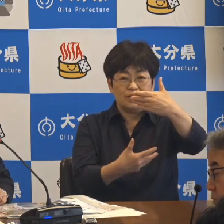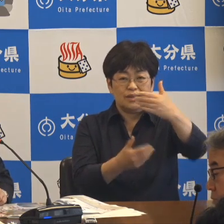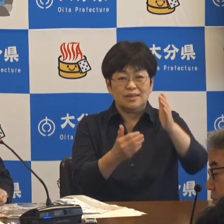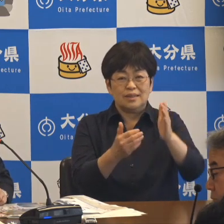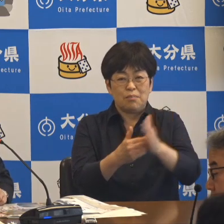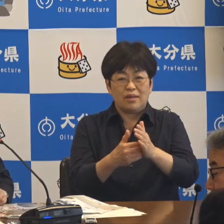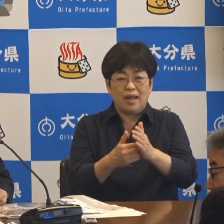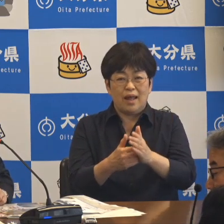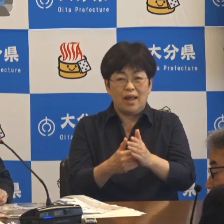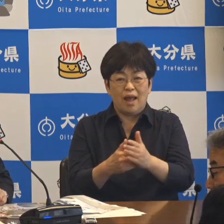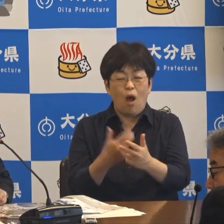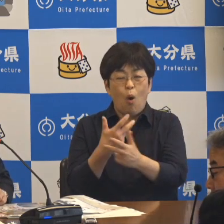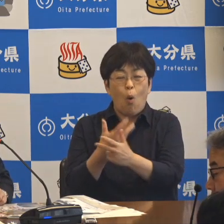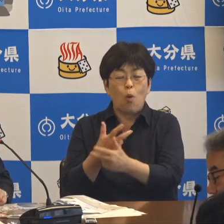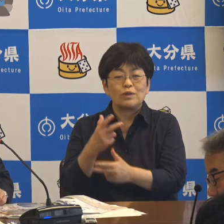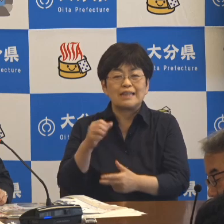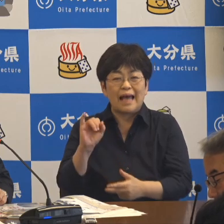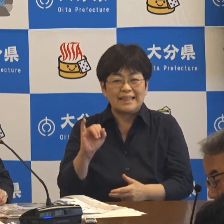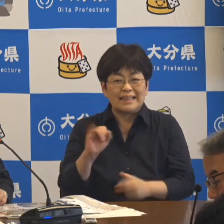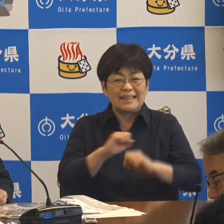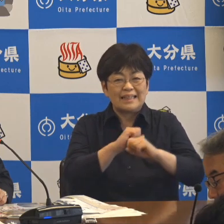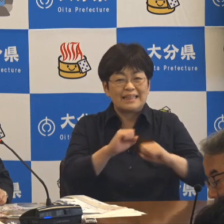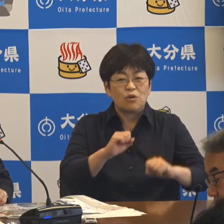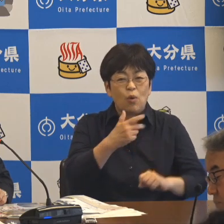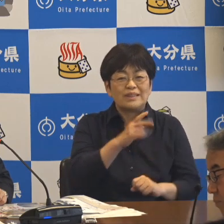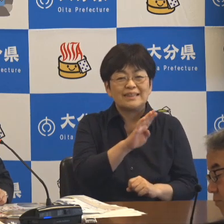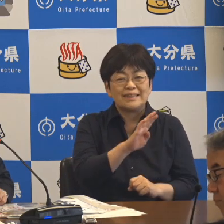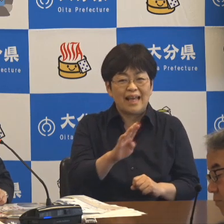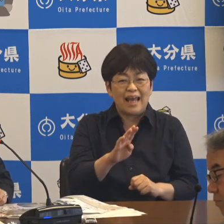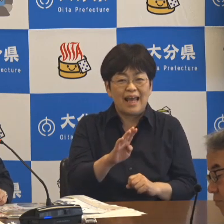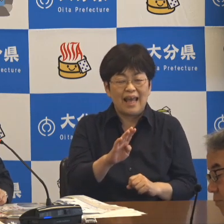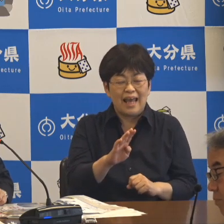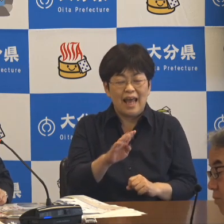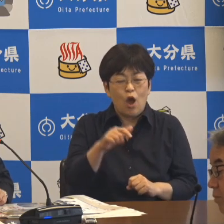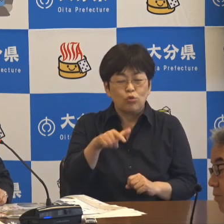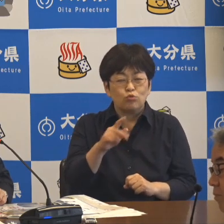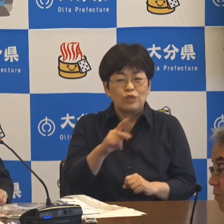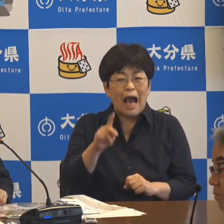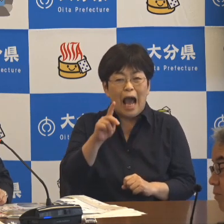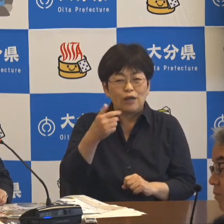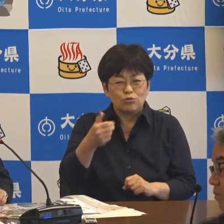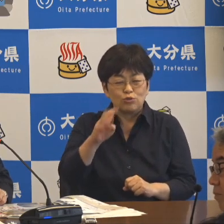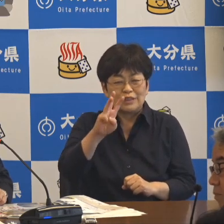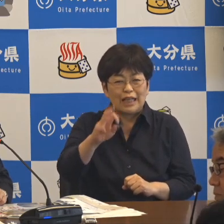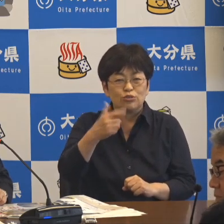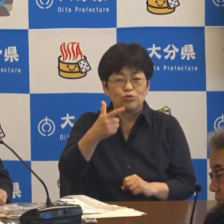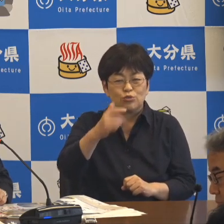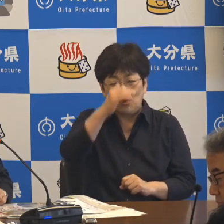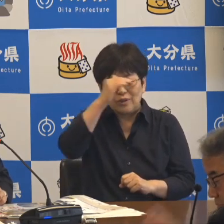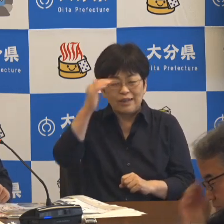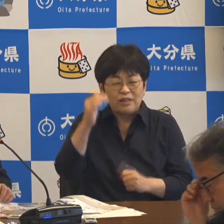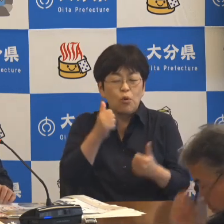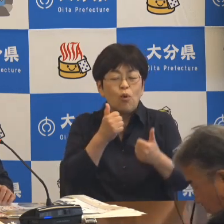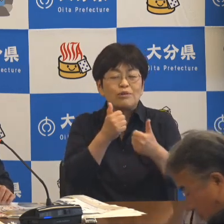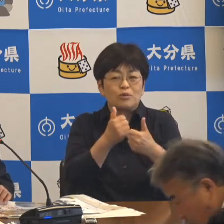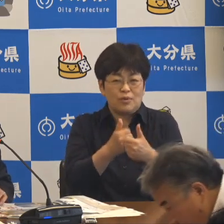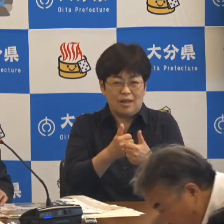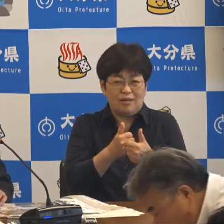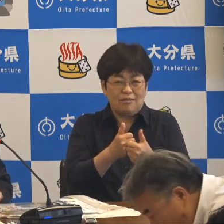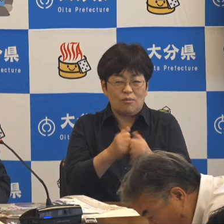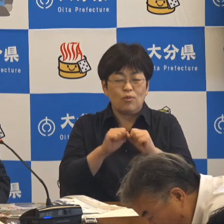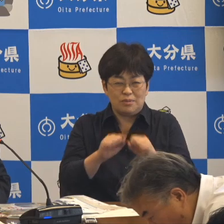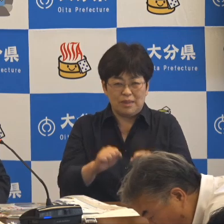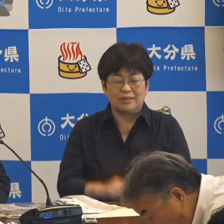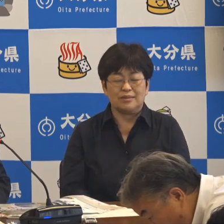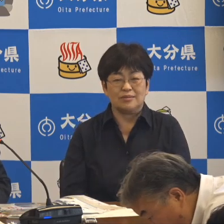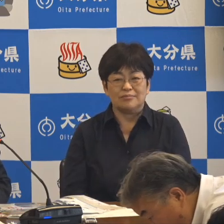富嶽三十六景への挑戦、江戸東京博物館コレクションよりを開催いたします。葛飾